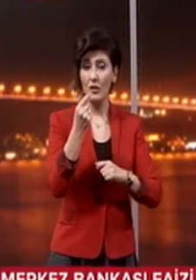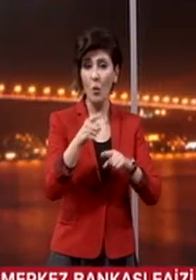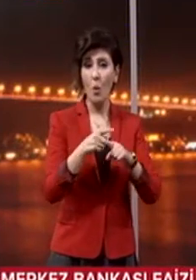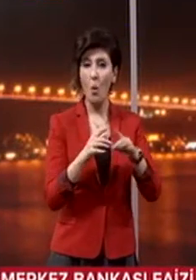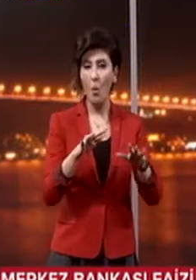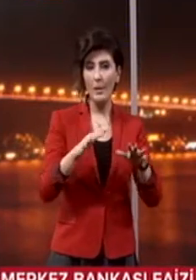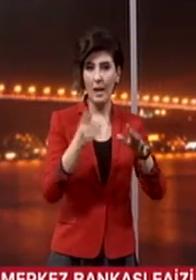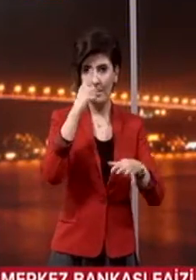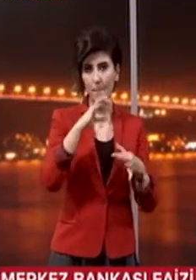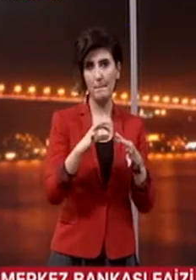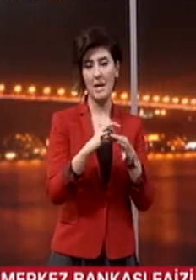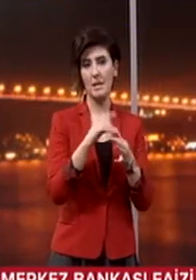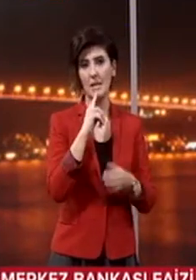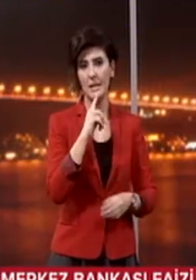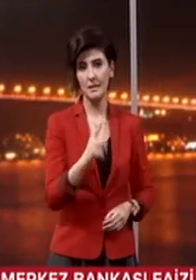fiyatlarındaki oynaklığa bağladı.